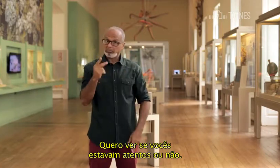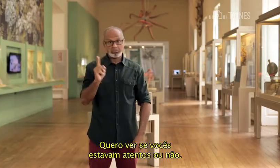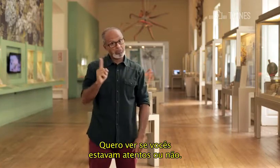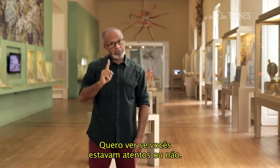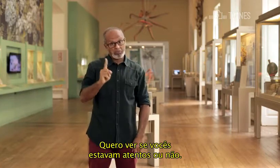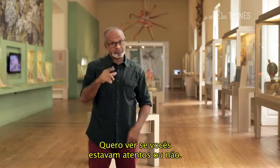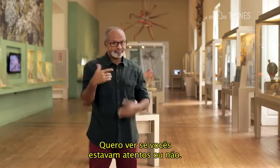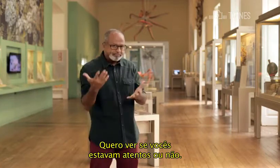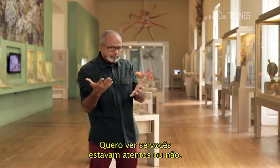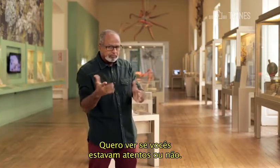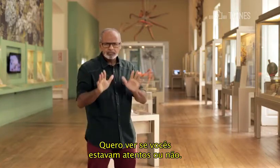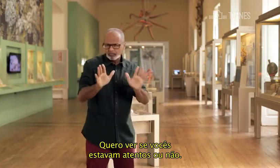atentos ou não.